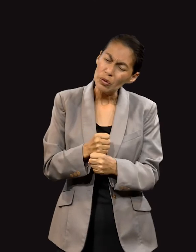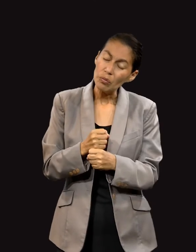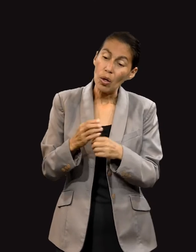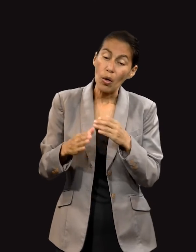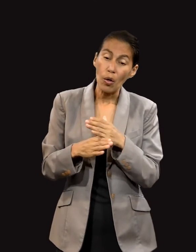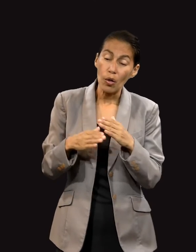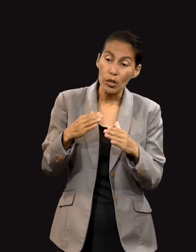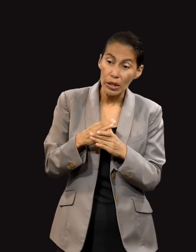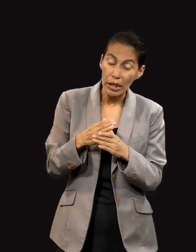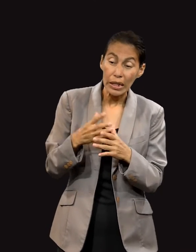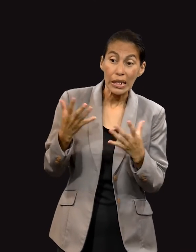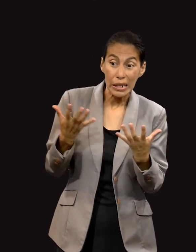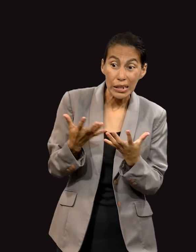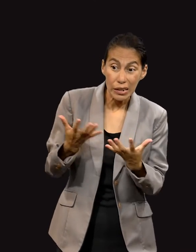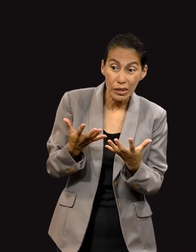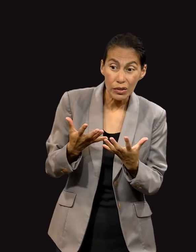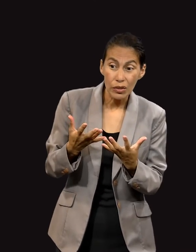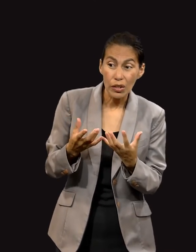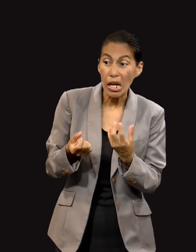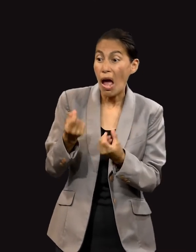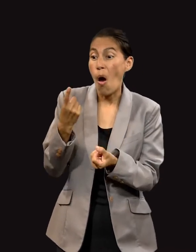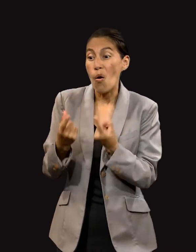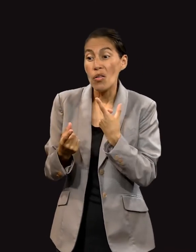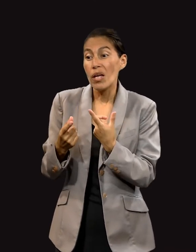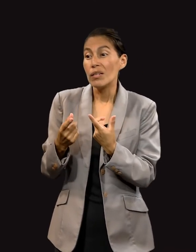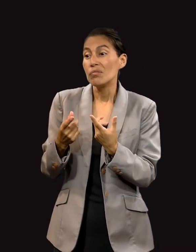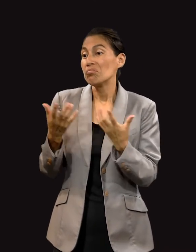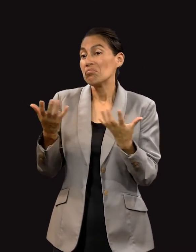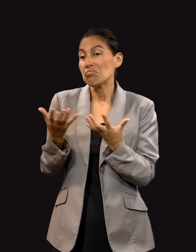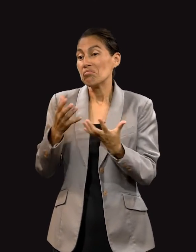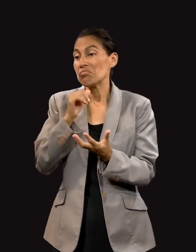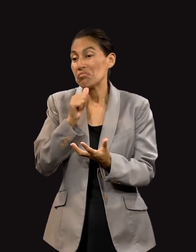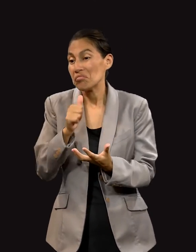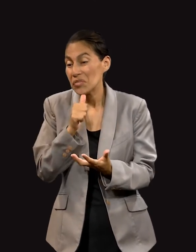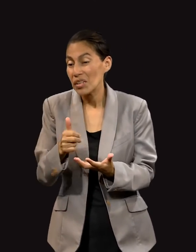por cosas que hizo y por cosas que no hizo.